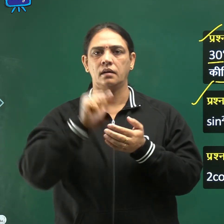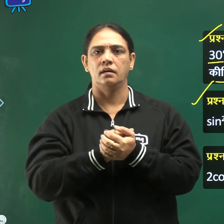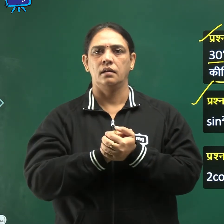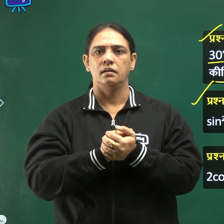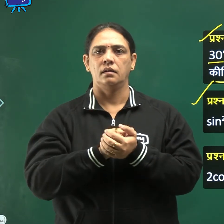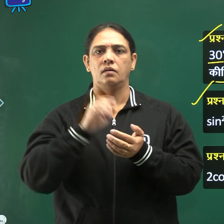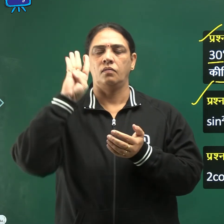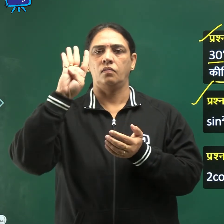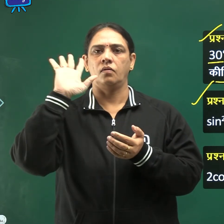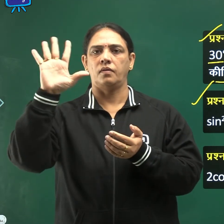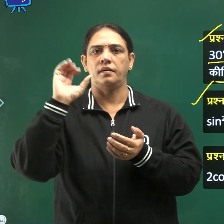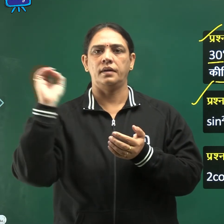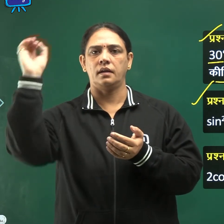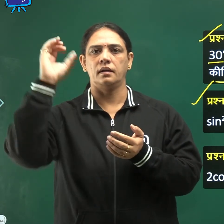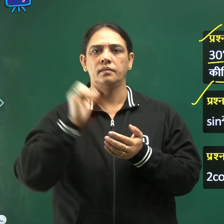45 डिग्री